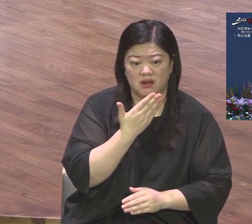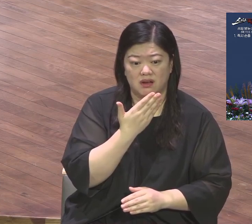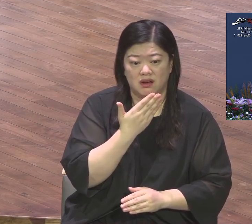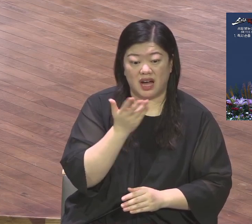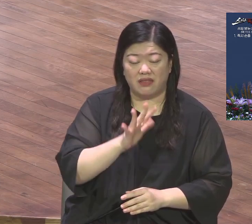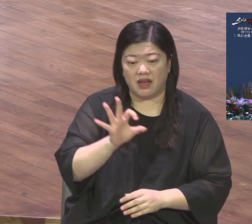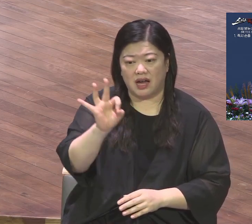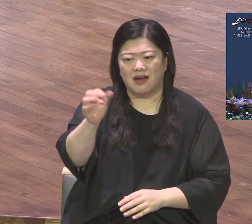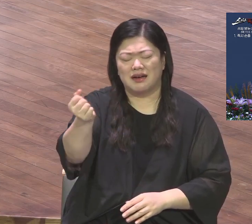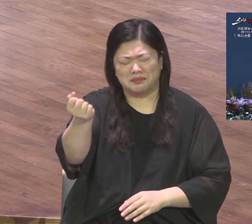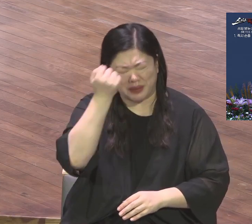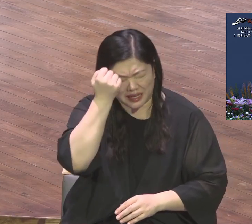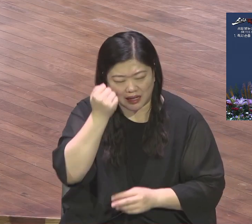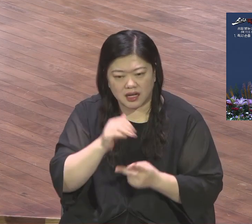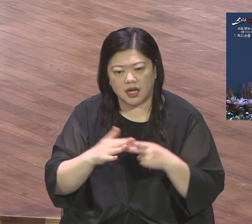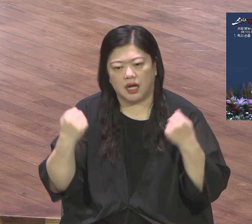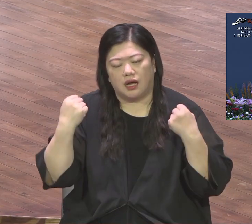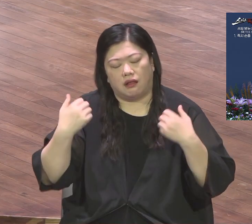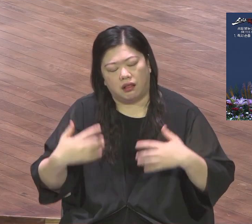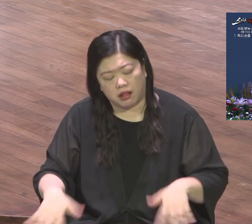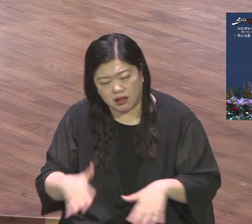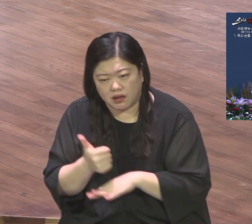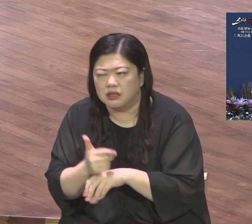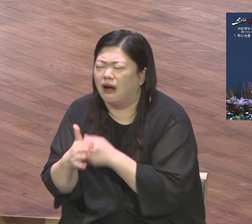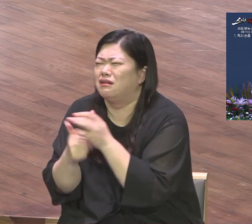자기가 나서는 겁니다.